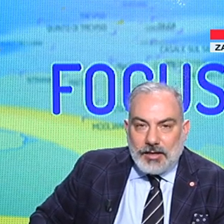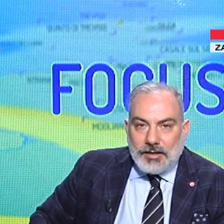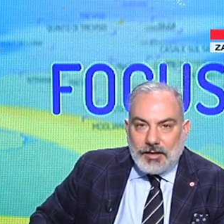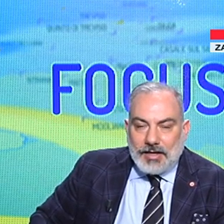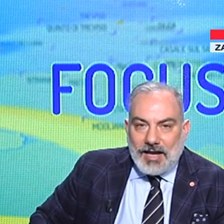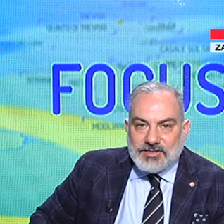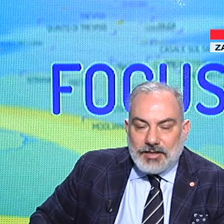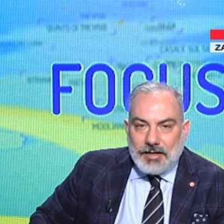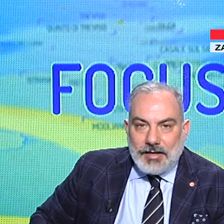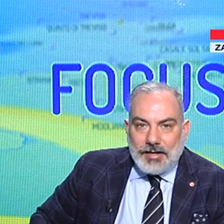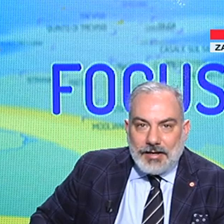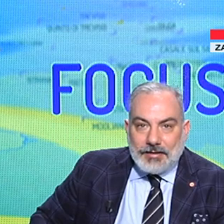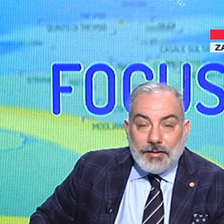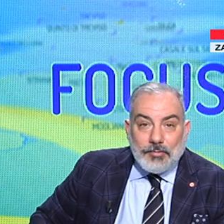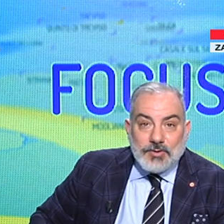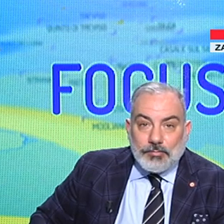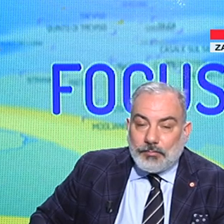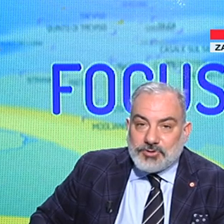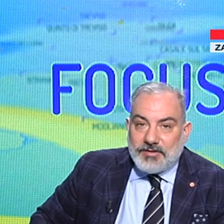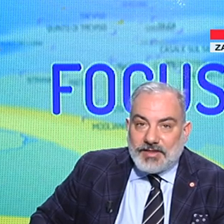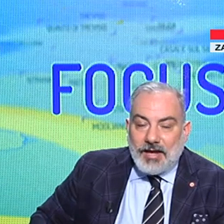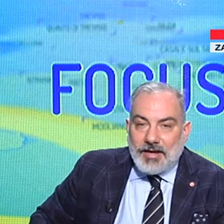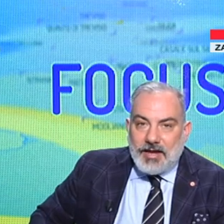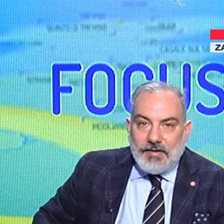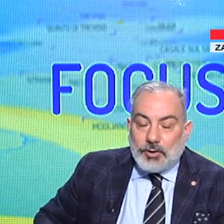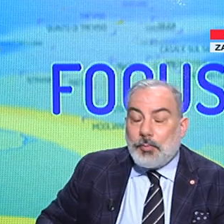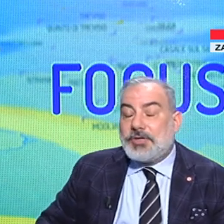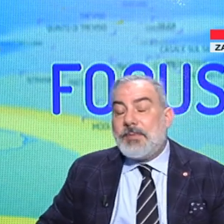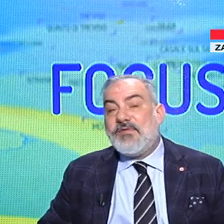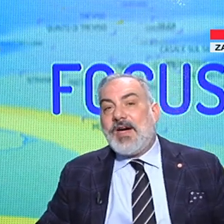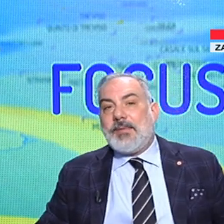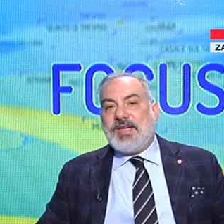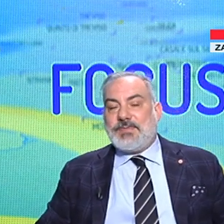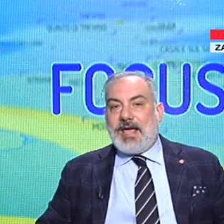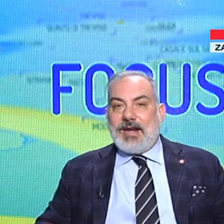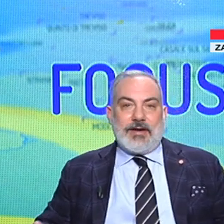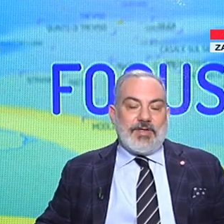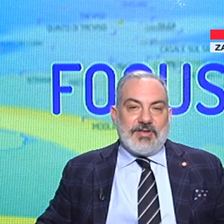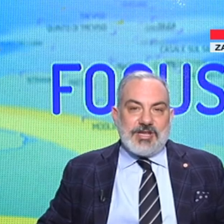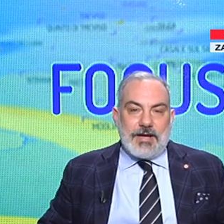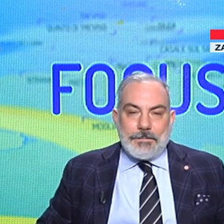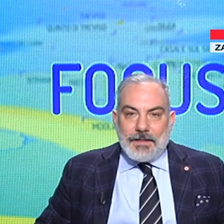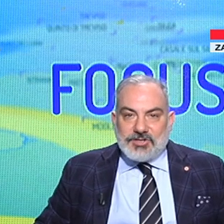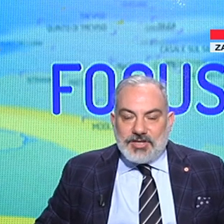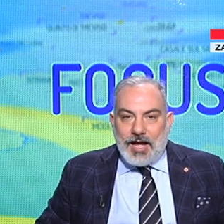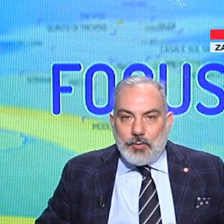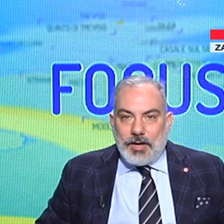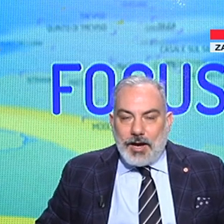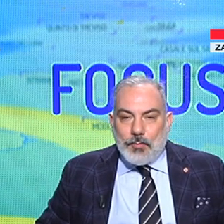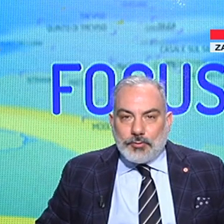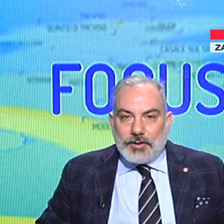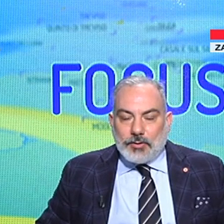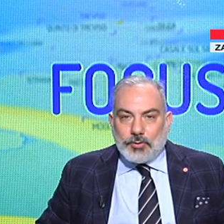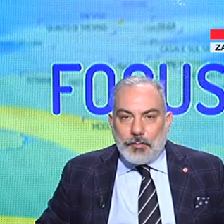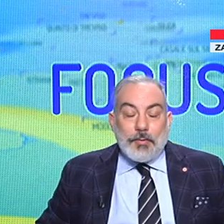di casi e di positività in Veneto potrebbe far ben sperare. L'arrivo dei vaccini ci dà